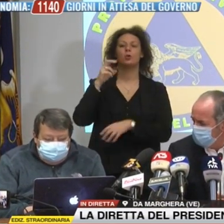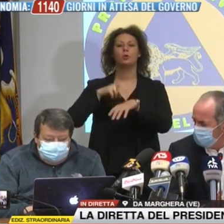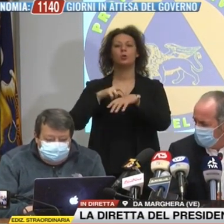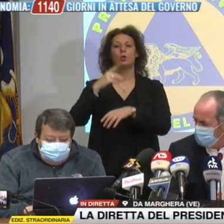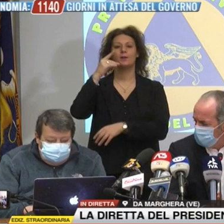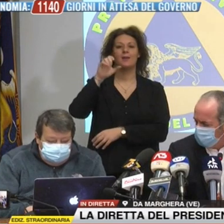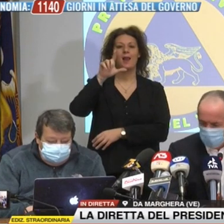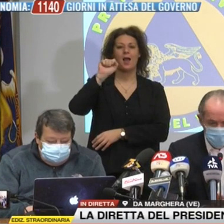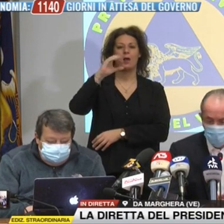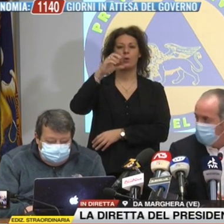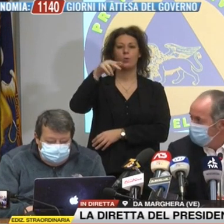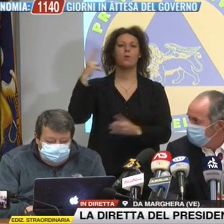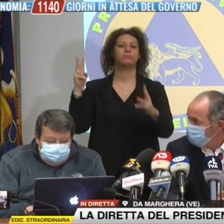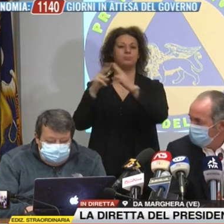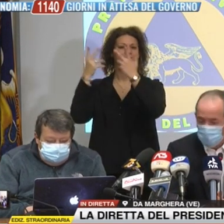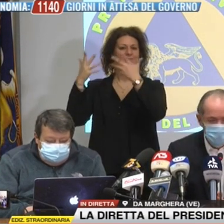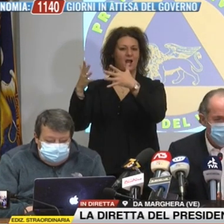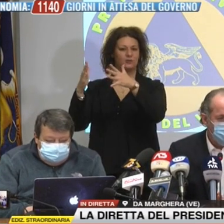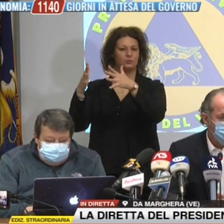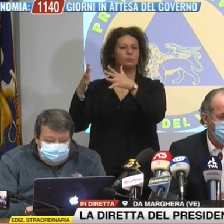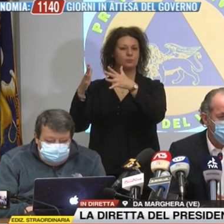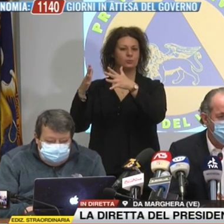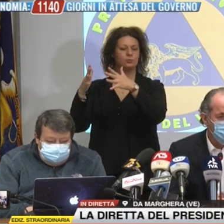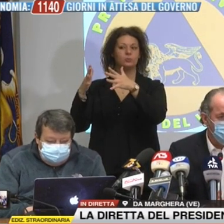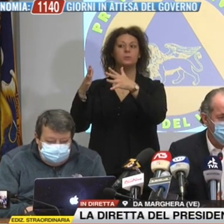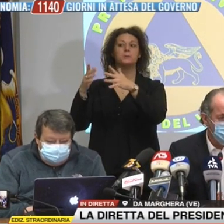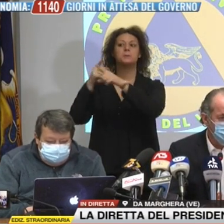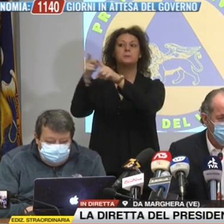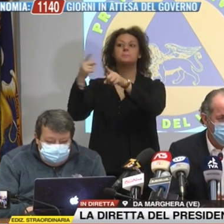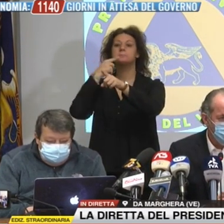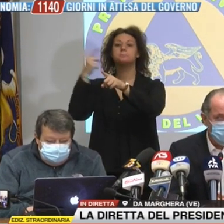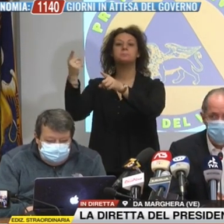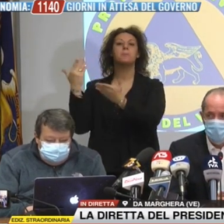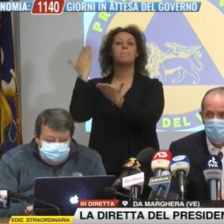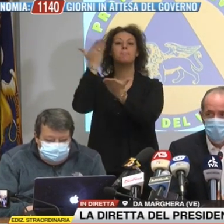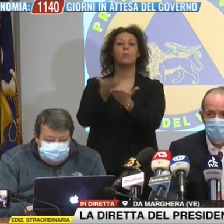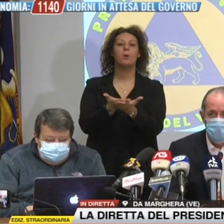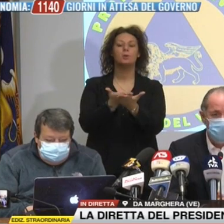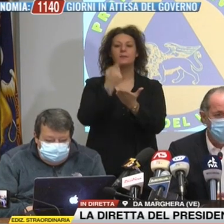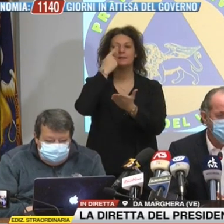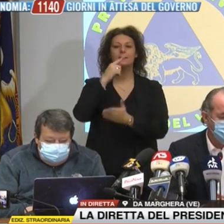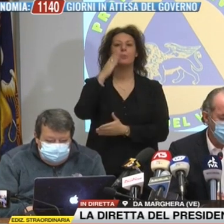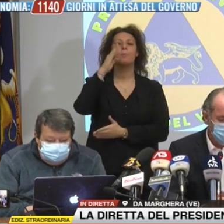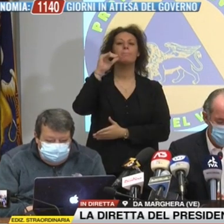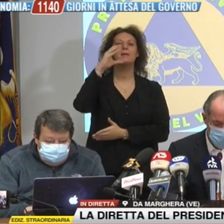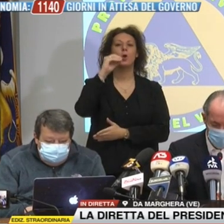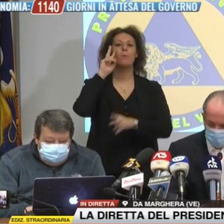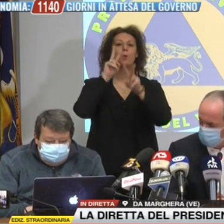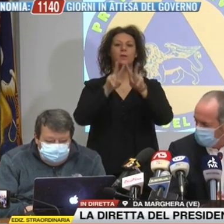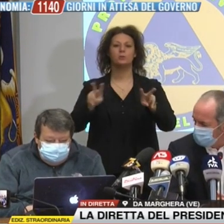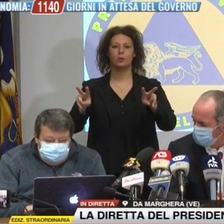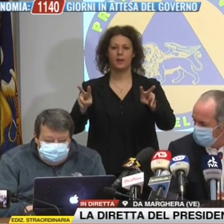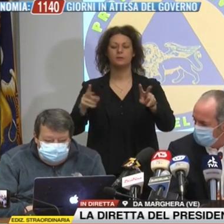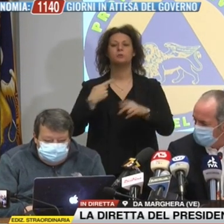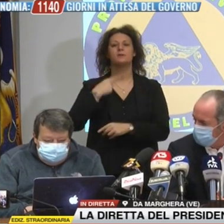Dell'Acqua. Leggevo, mi riferivano che c'è questa proposta di biomonitoraggio, vedremo con la prevenzione, con